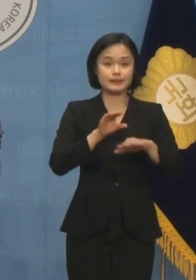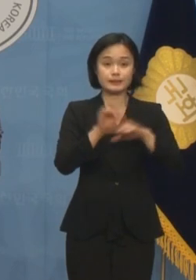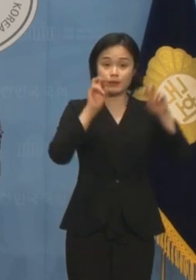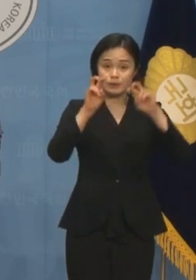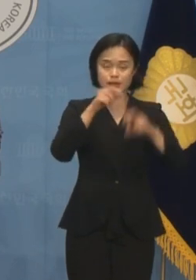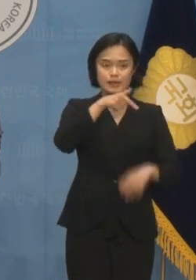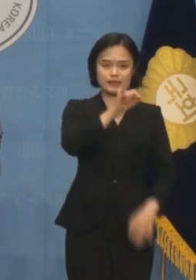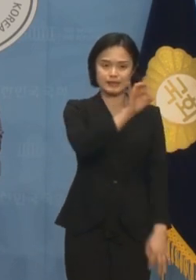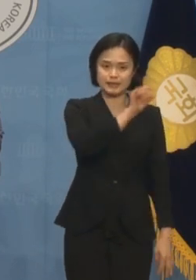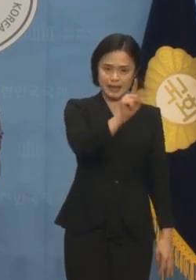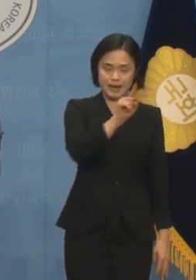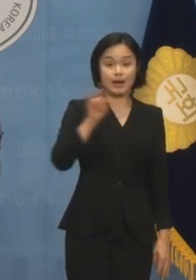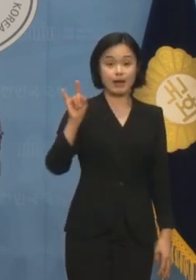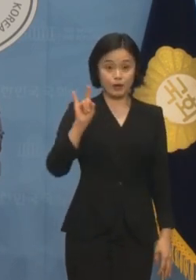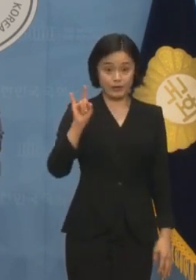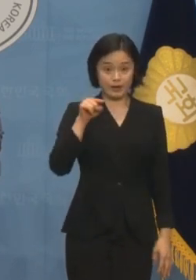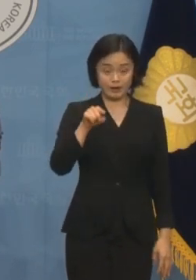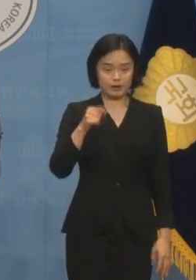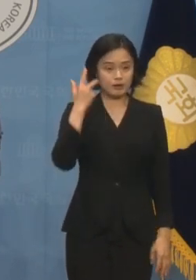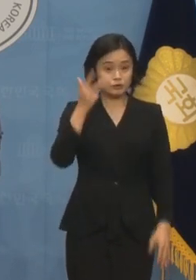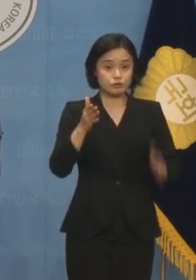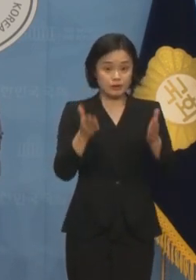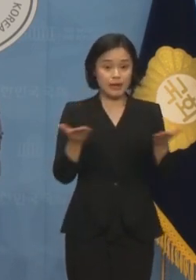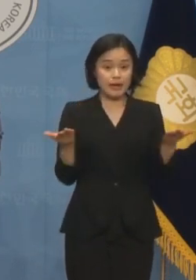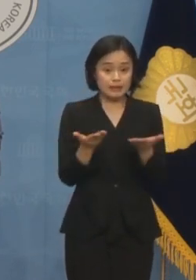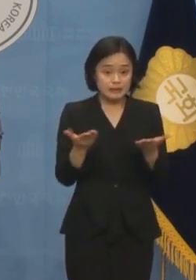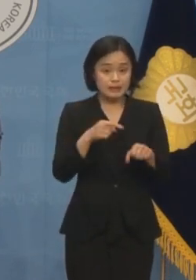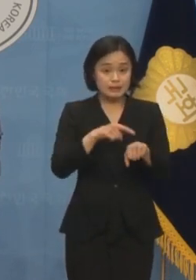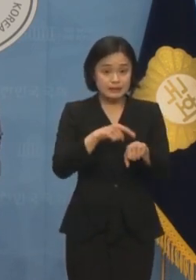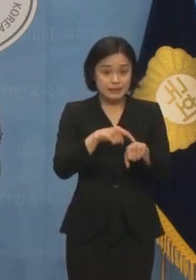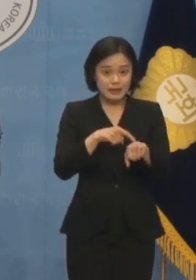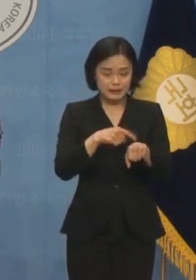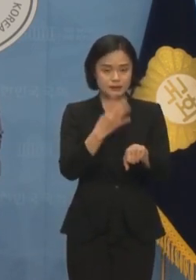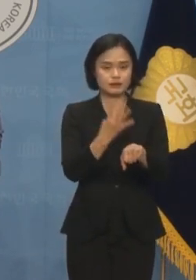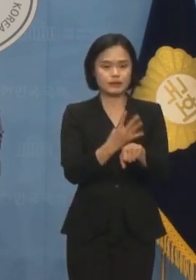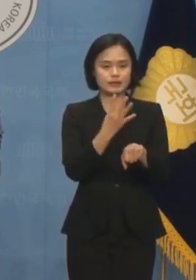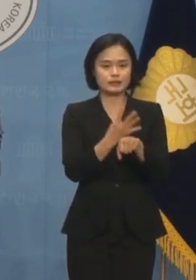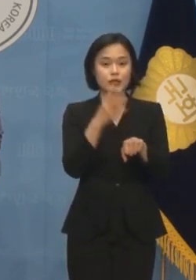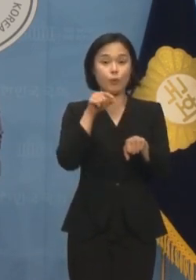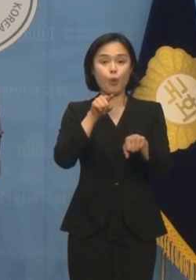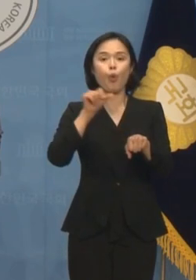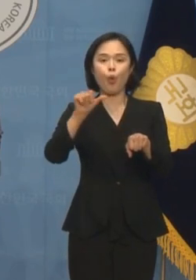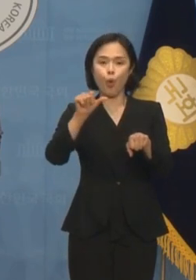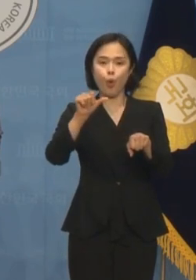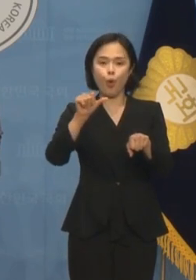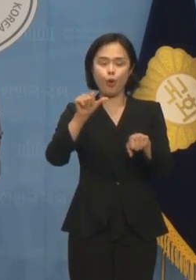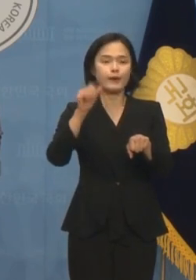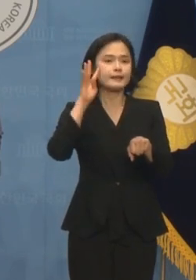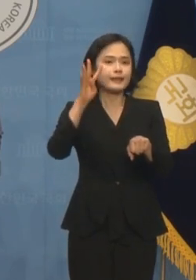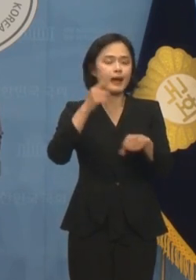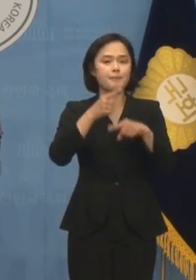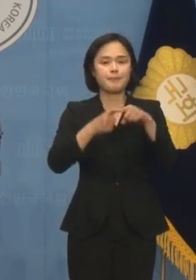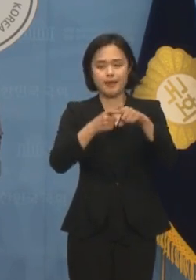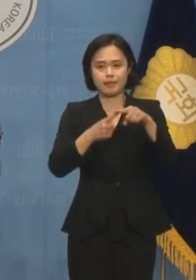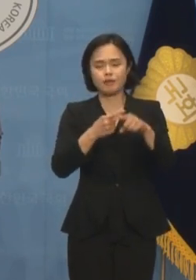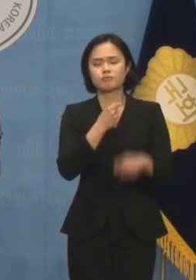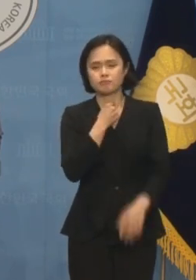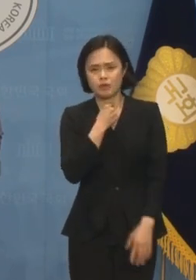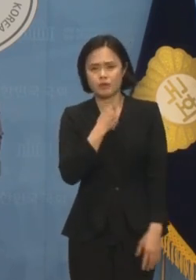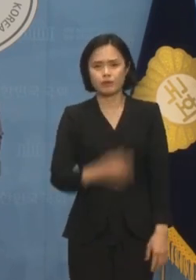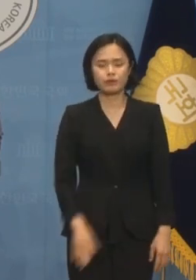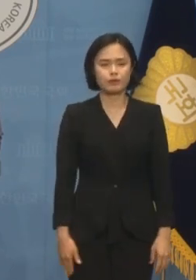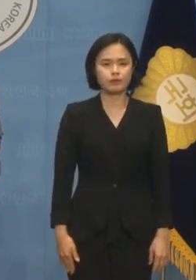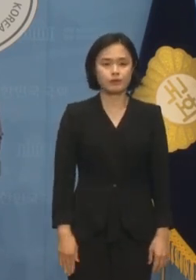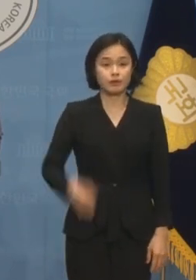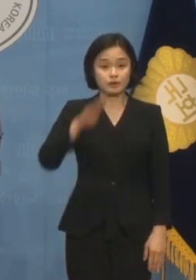주 4.5일제를 공식적으로 제기하겠다고 밝혔습니다. 기아차 노조에서는 지난 2일 진보당을 비롯한